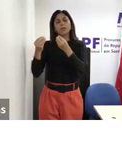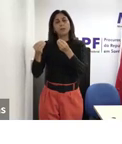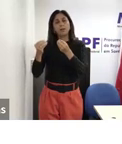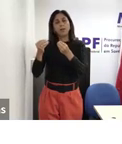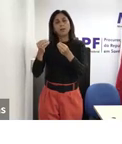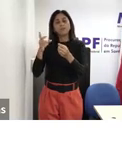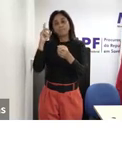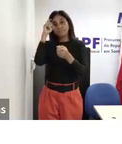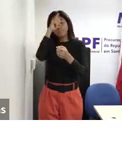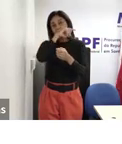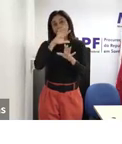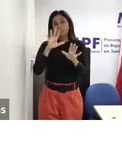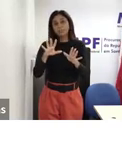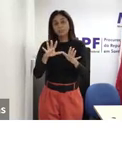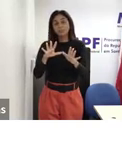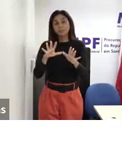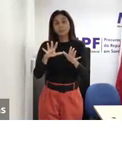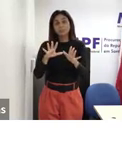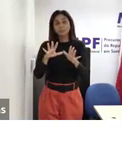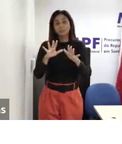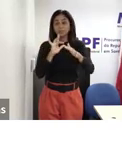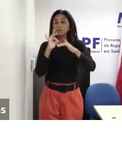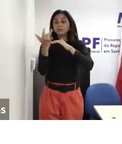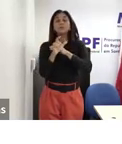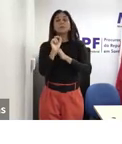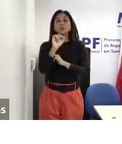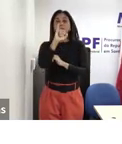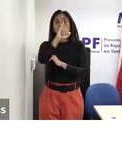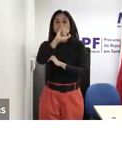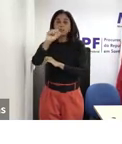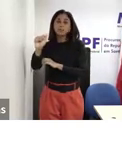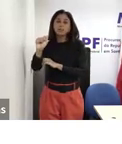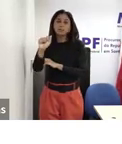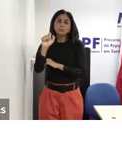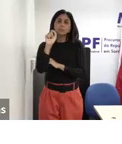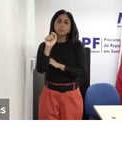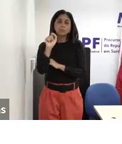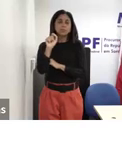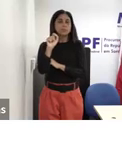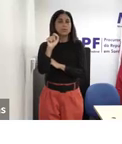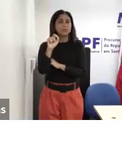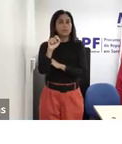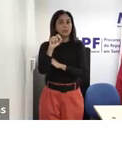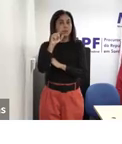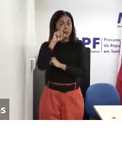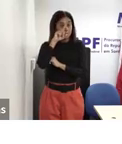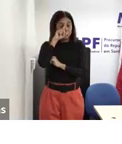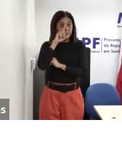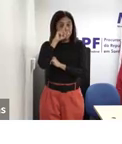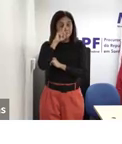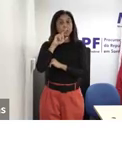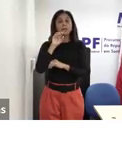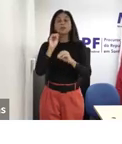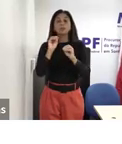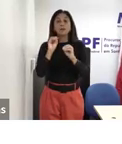inteligência artificial generativa é um fato preocupante mas também as imagens autog